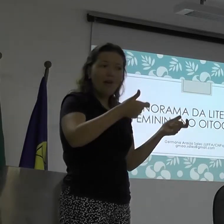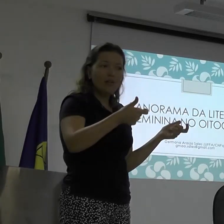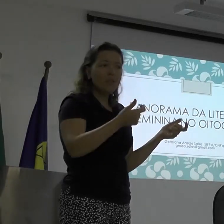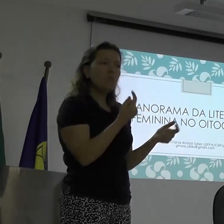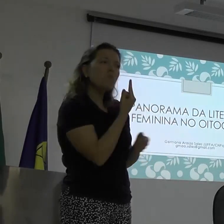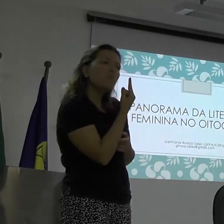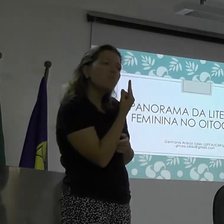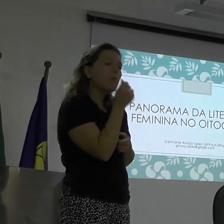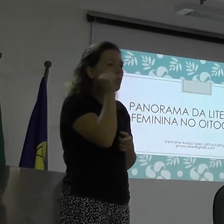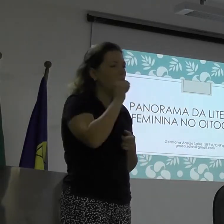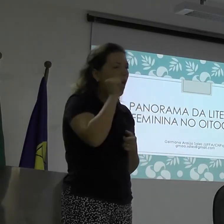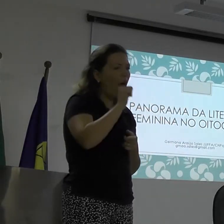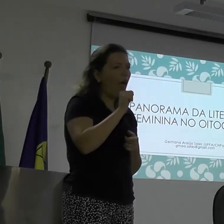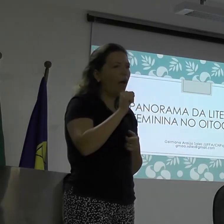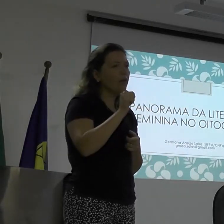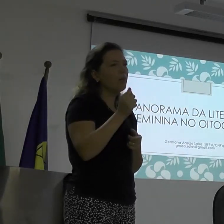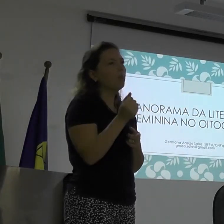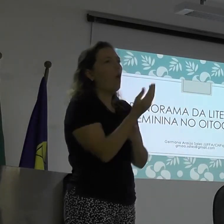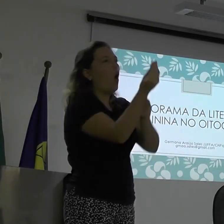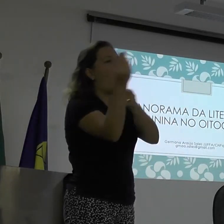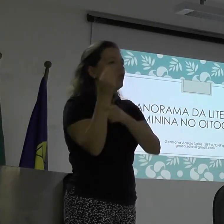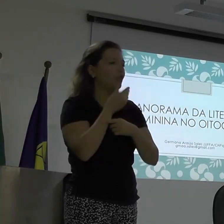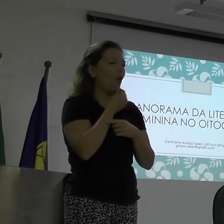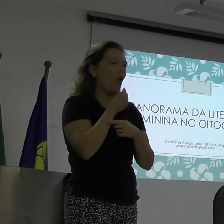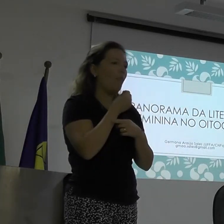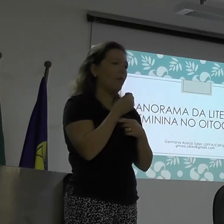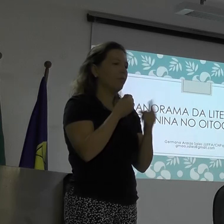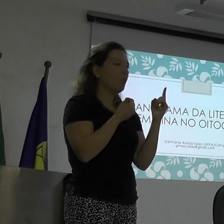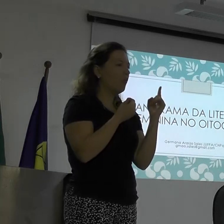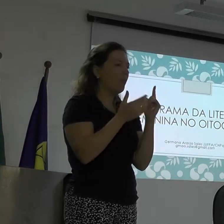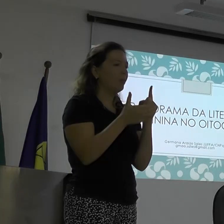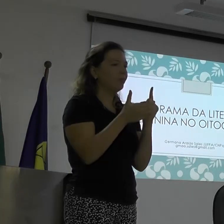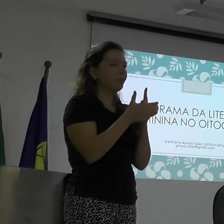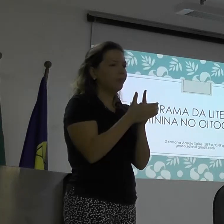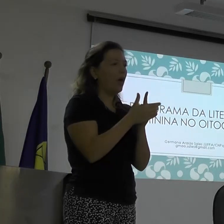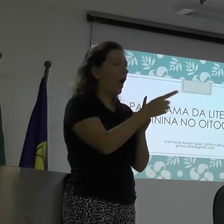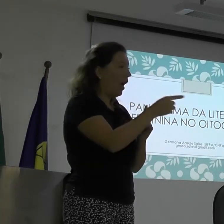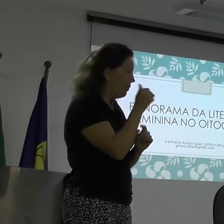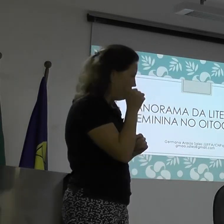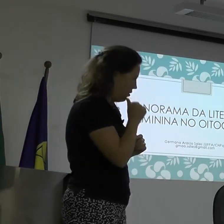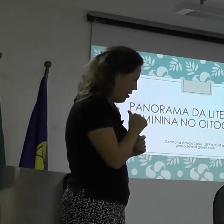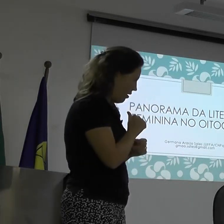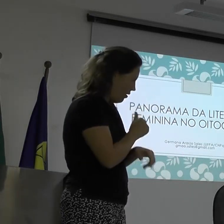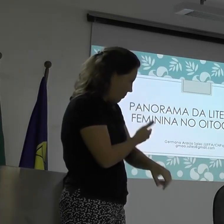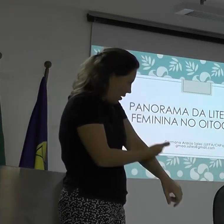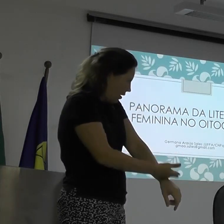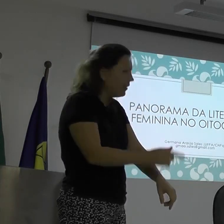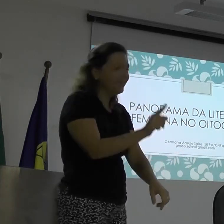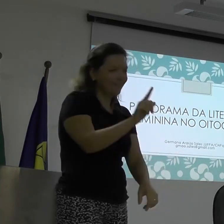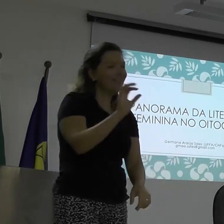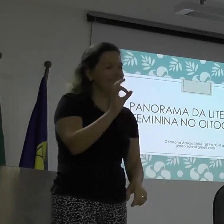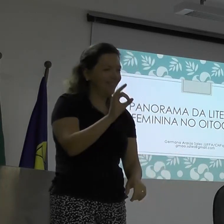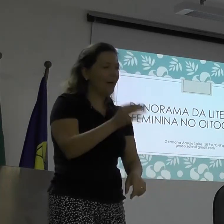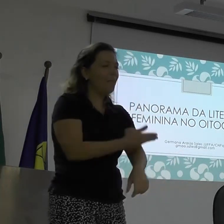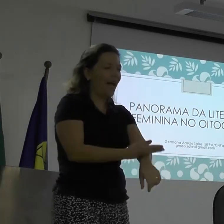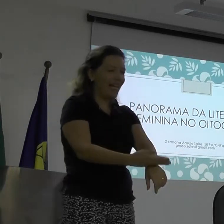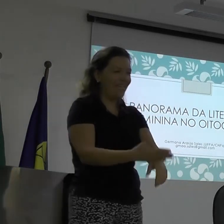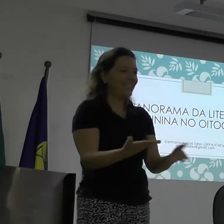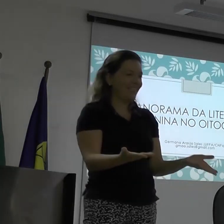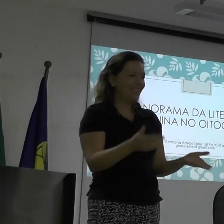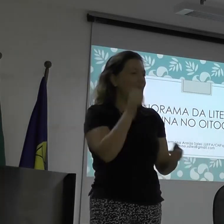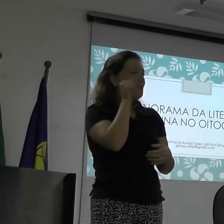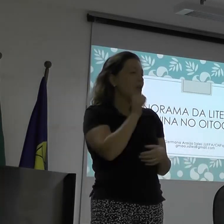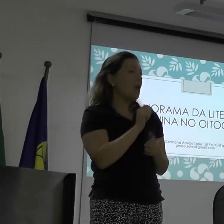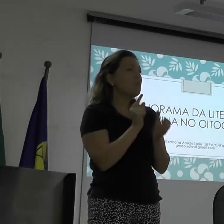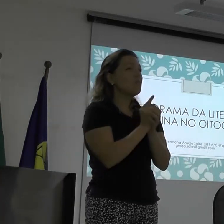mulher pro resto todo de homem. É uma mulher branca.